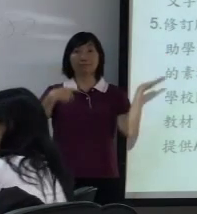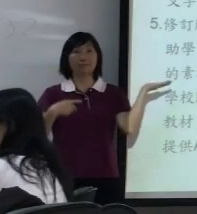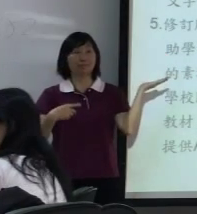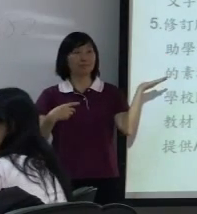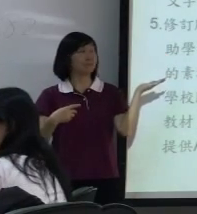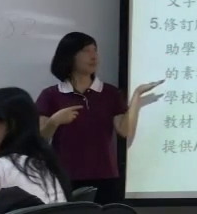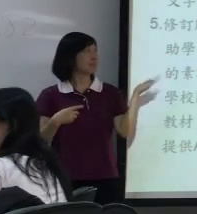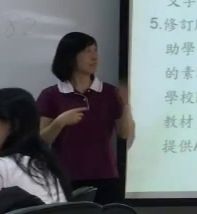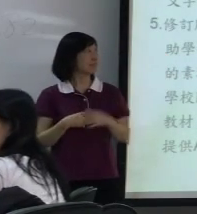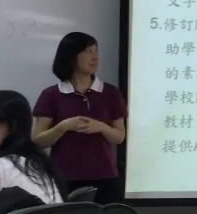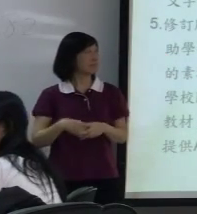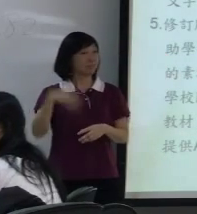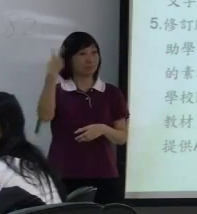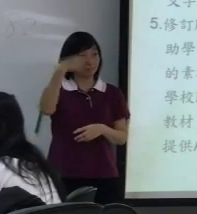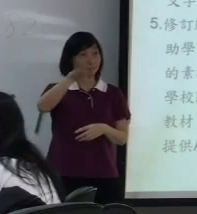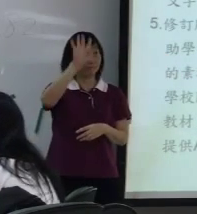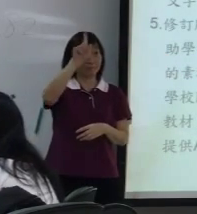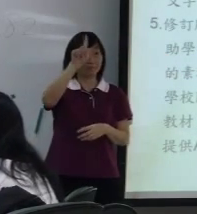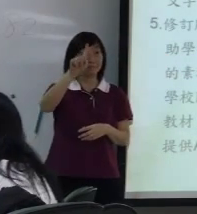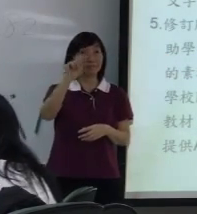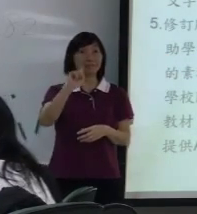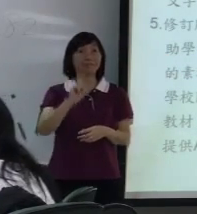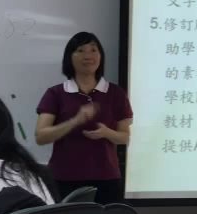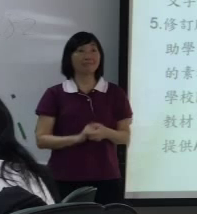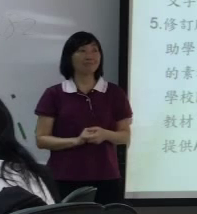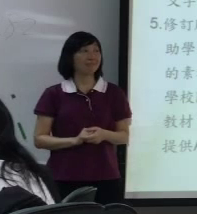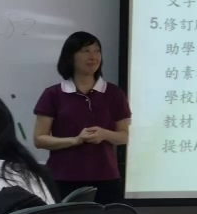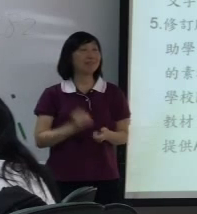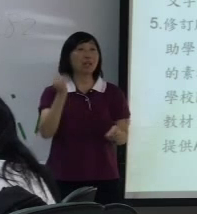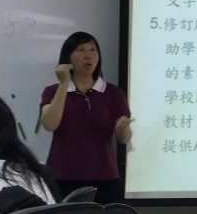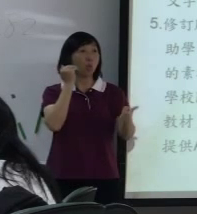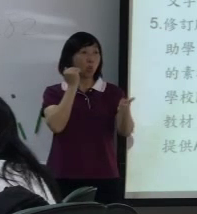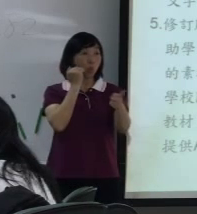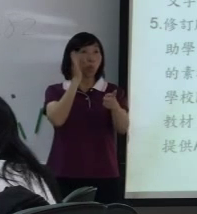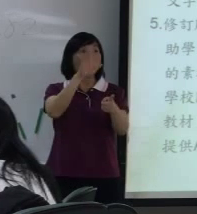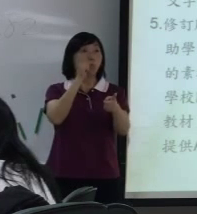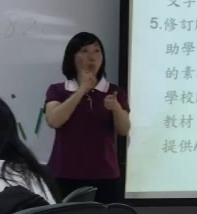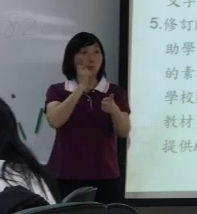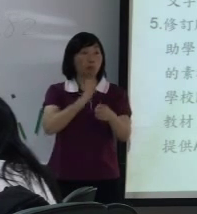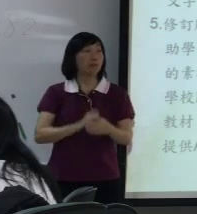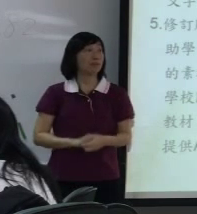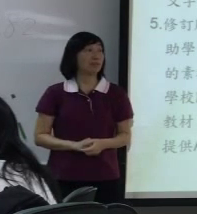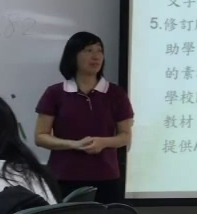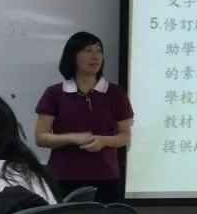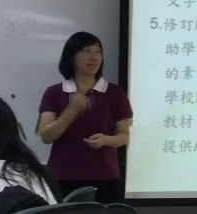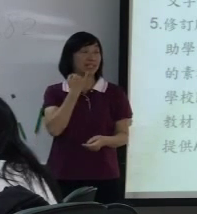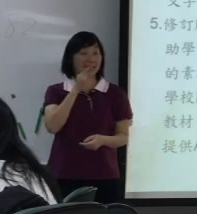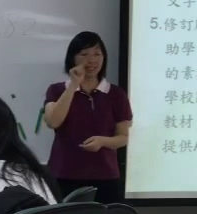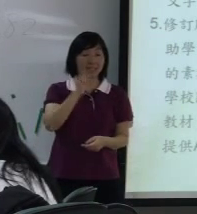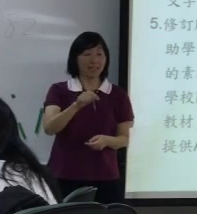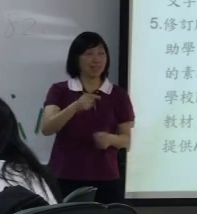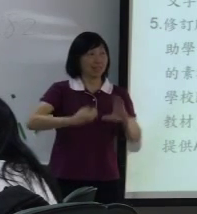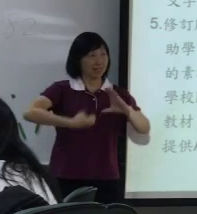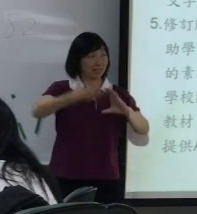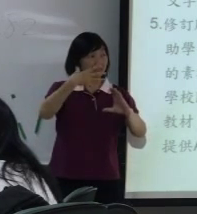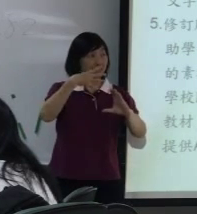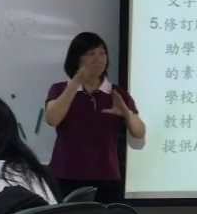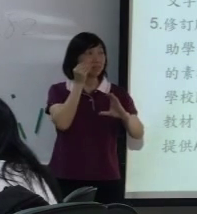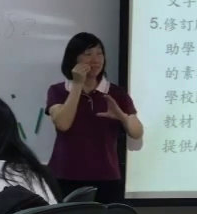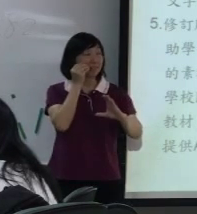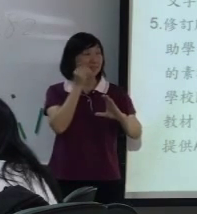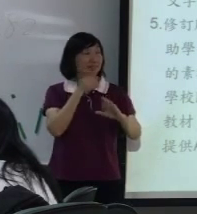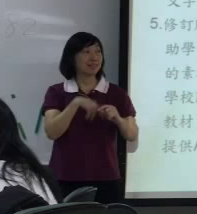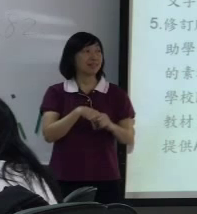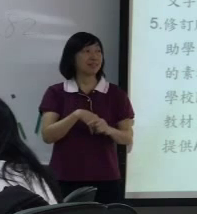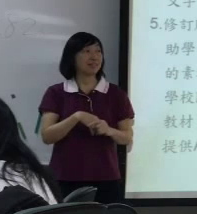还有一个功能，就是各位如果你有兴趣， 你去点阅，然后你